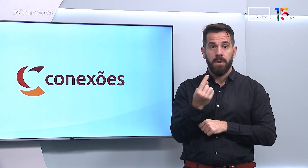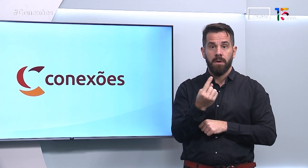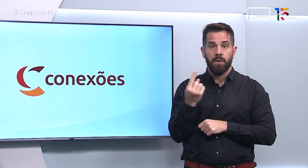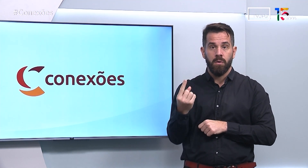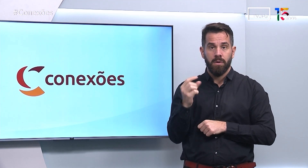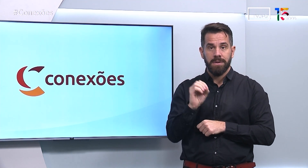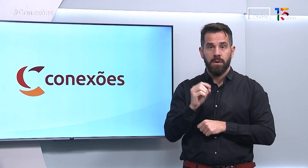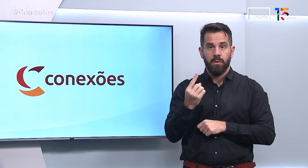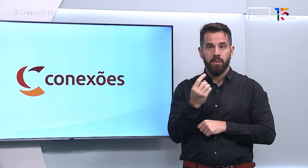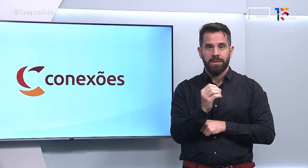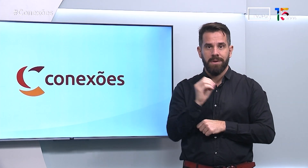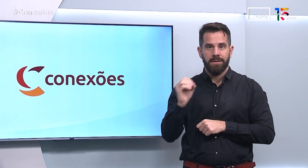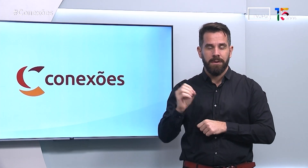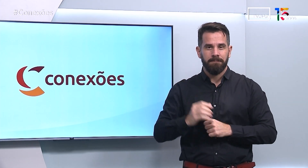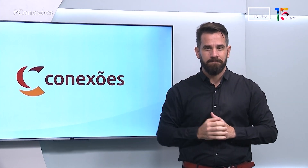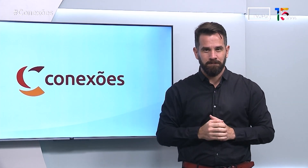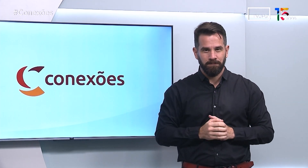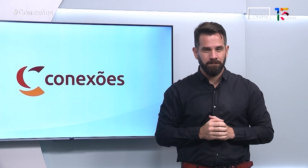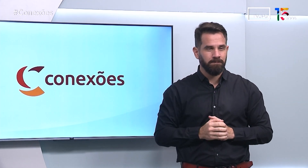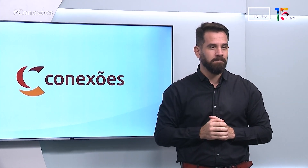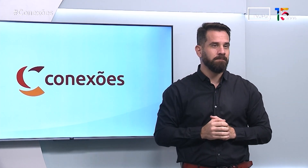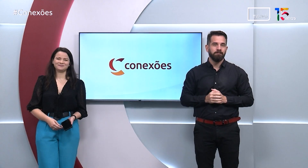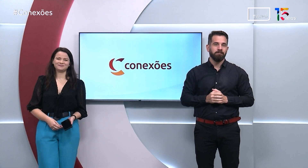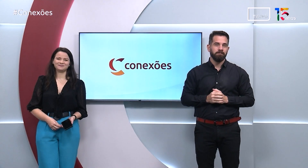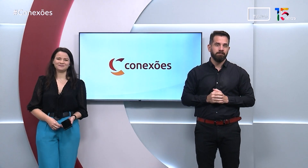99611 0100.